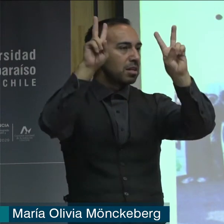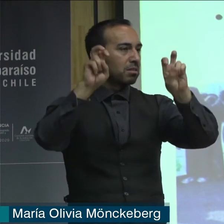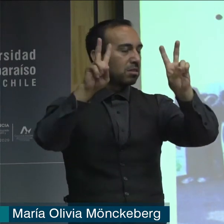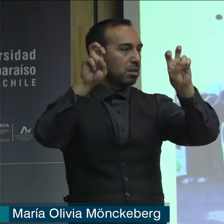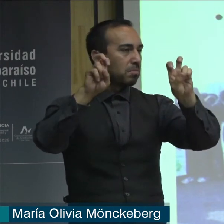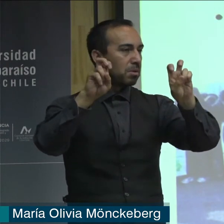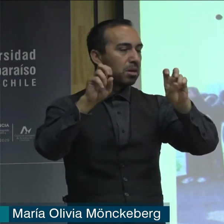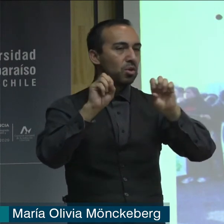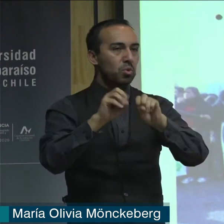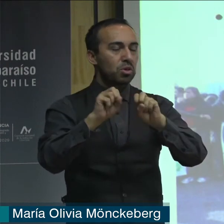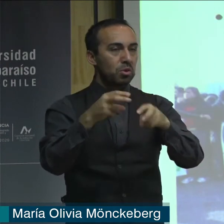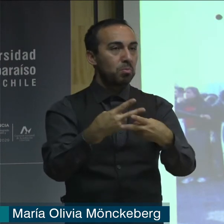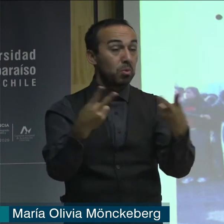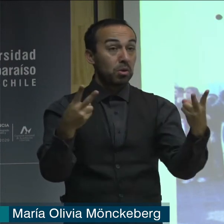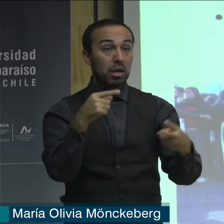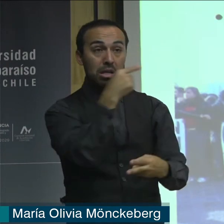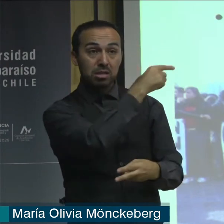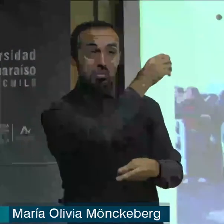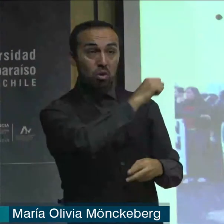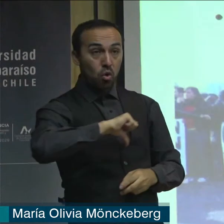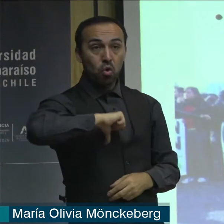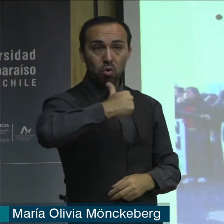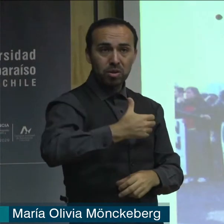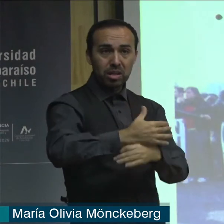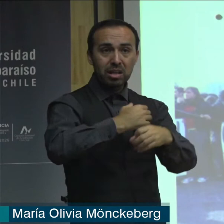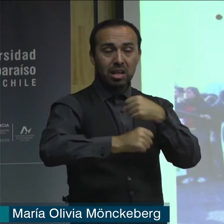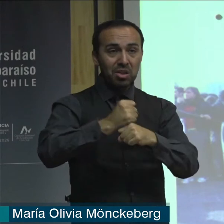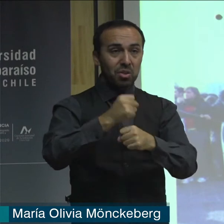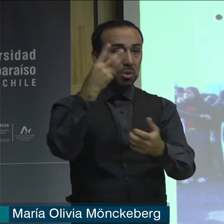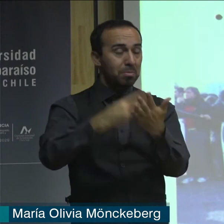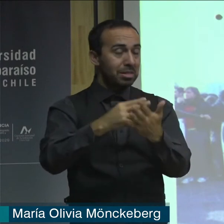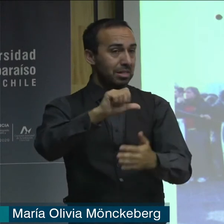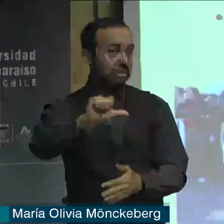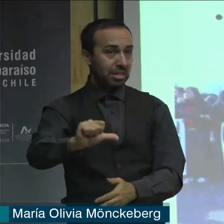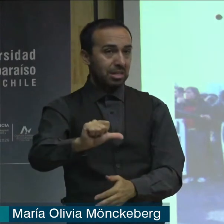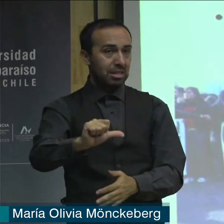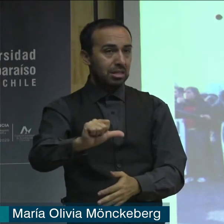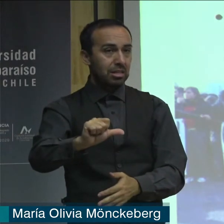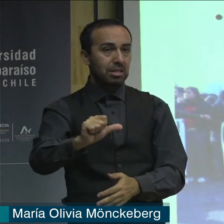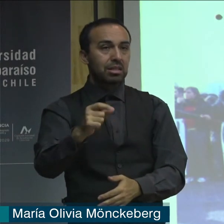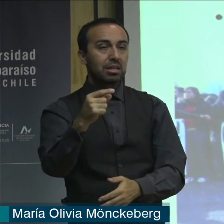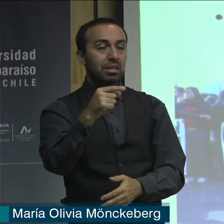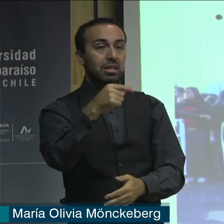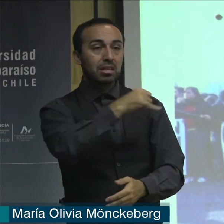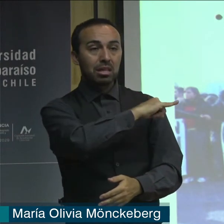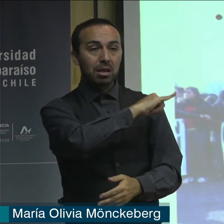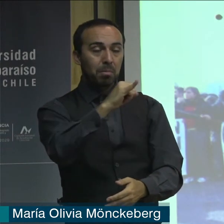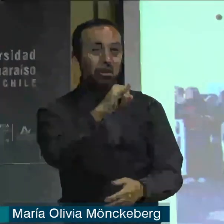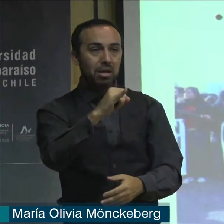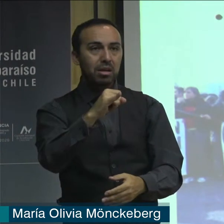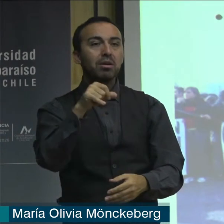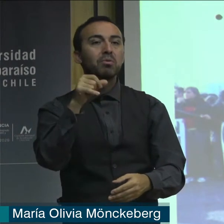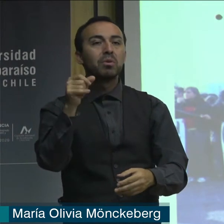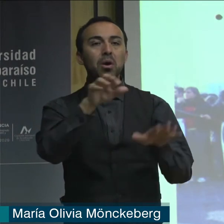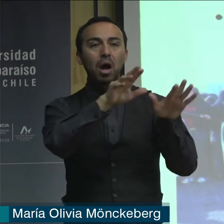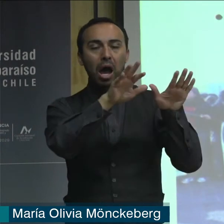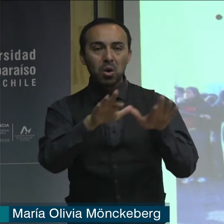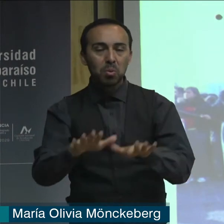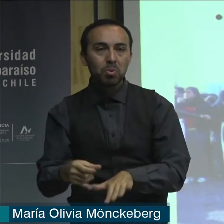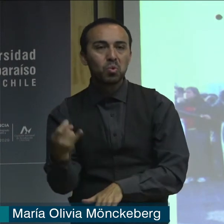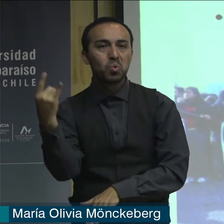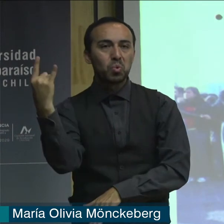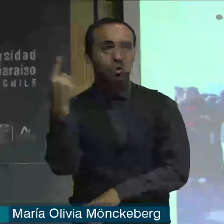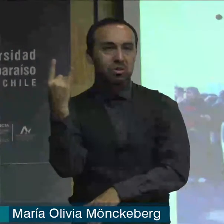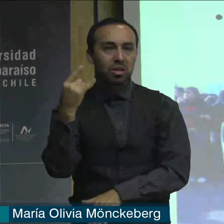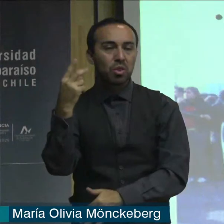2006 en cierto modo fueron los universitarios de 2011 y los